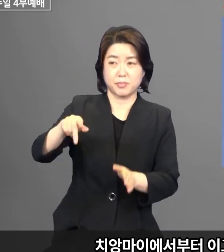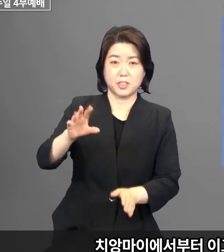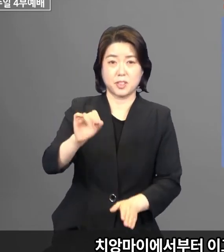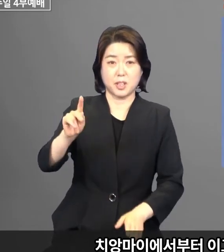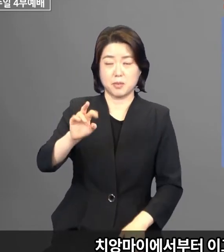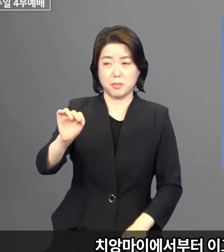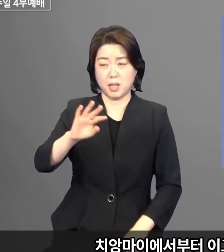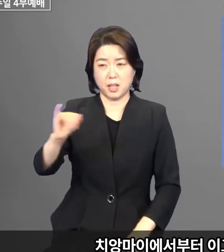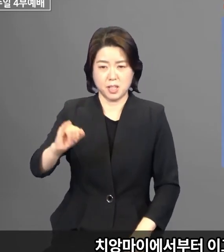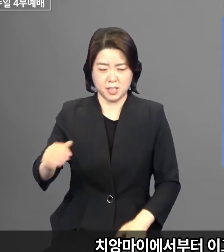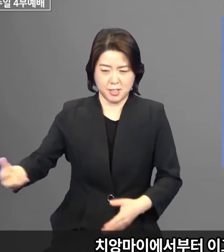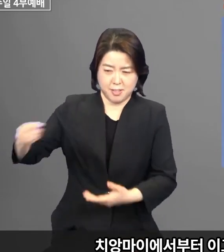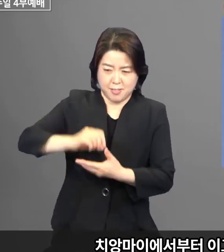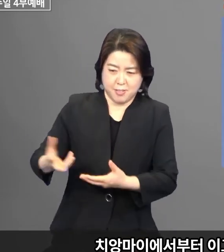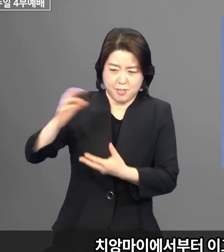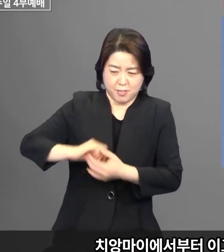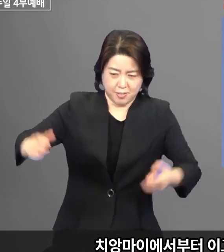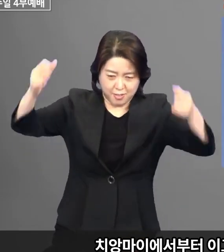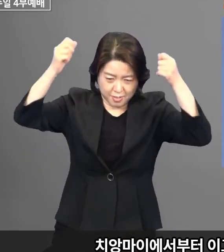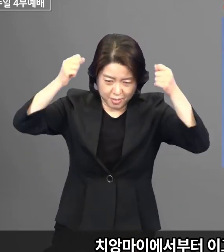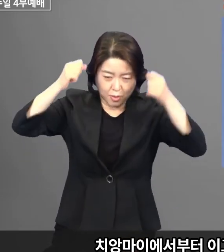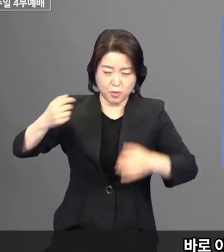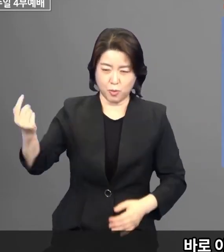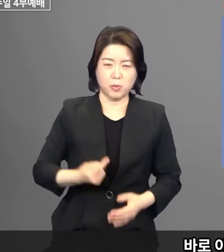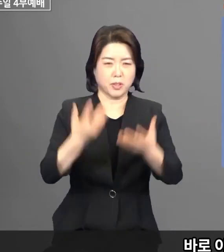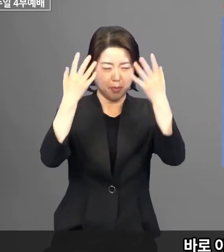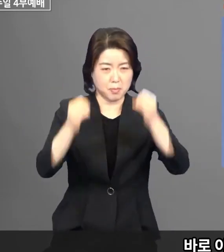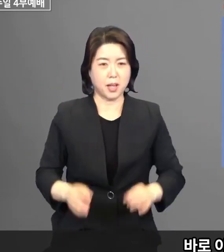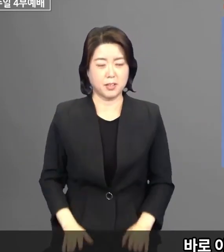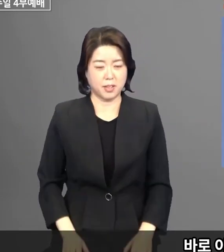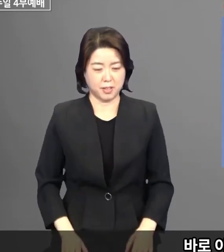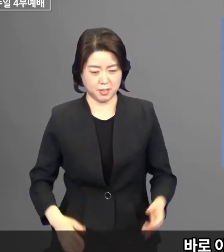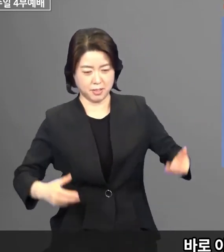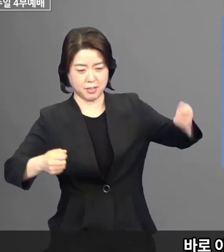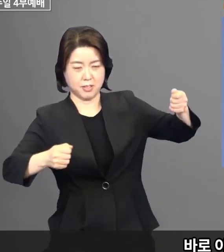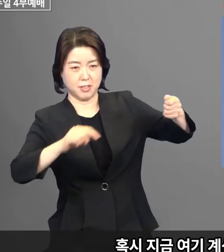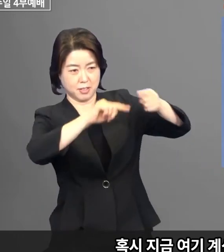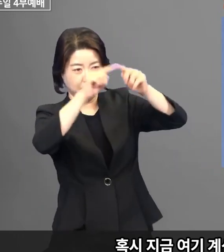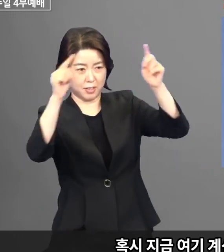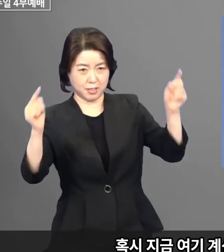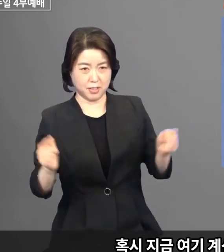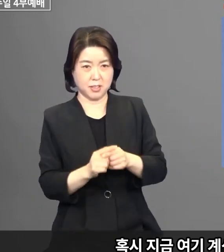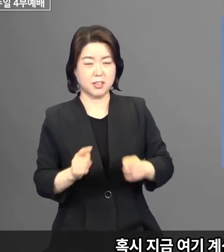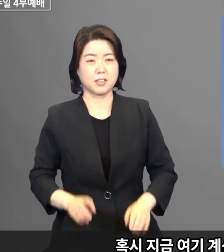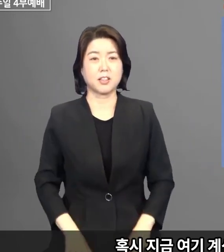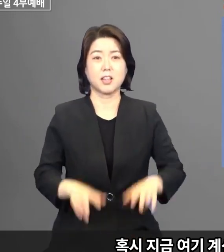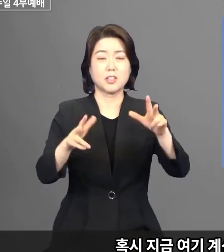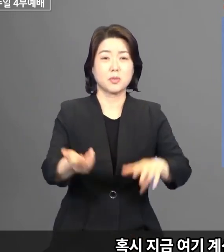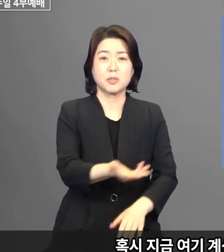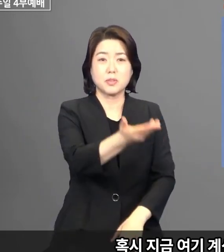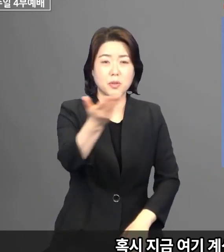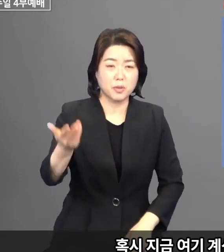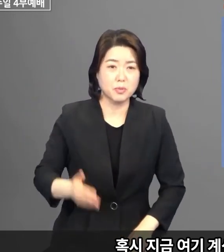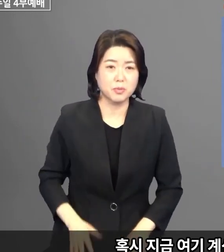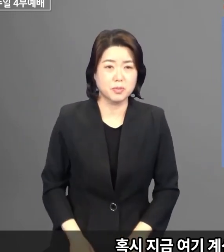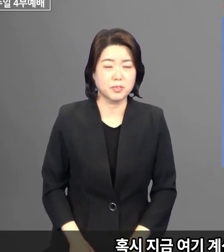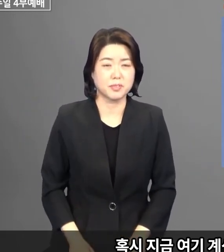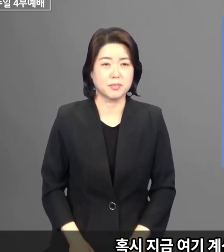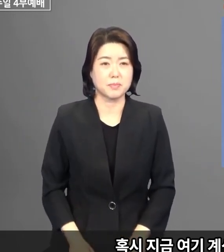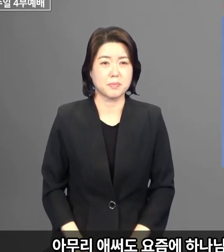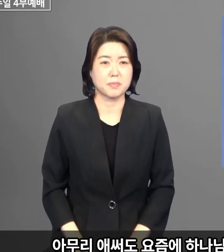치앙마이에서부터 이고 지고 온 게 많습니다. 바로 이겁니다. 혹시 지금 여기 계신 성도님들